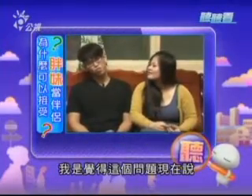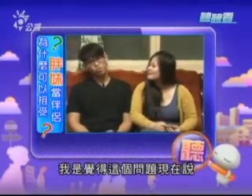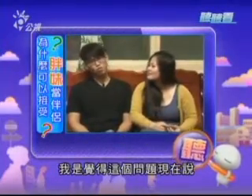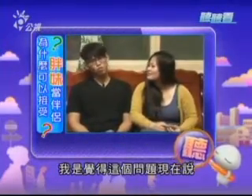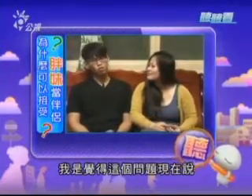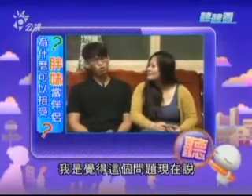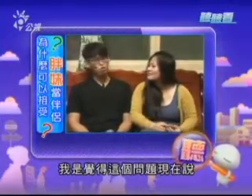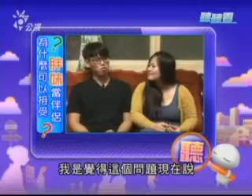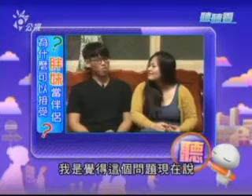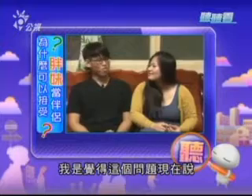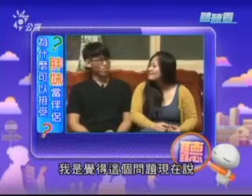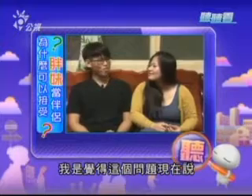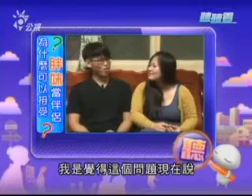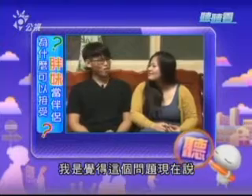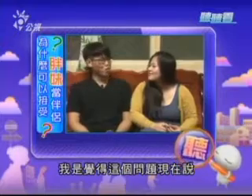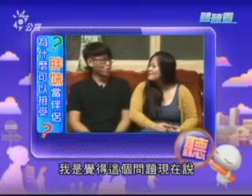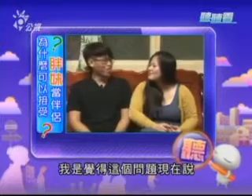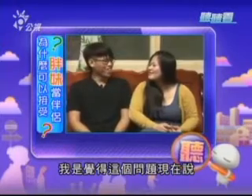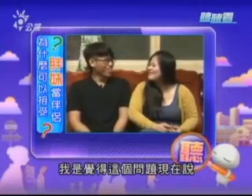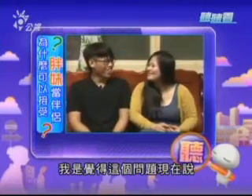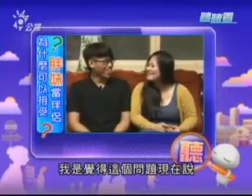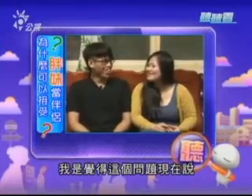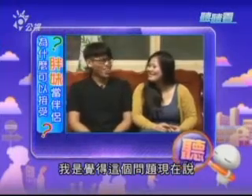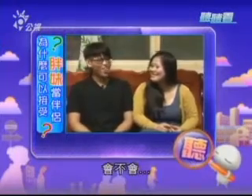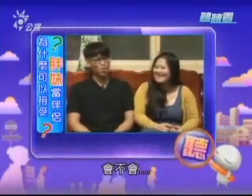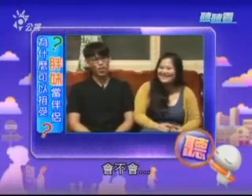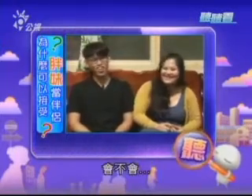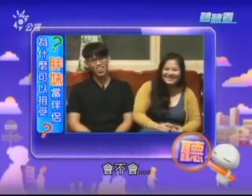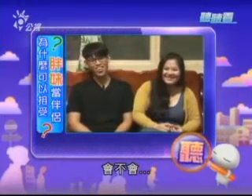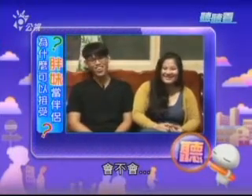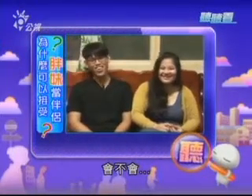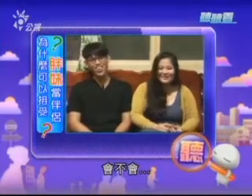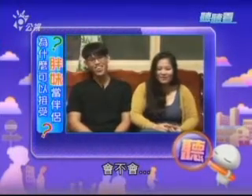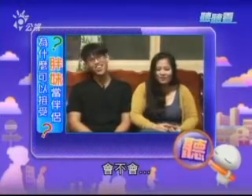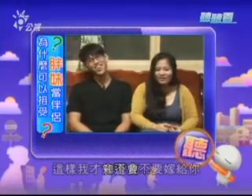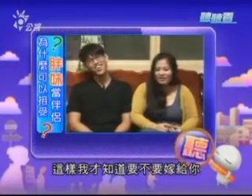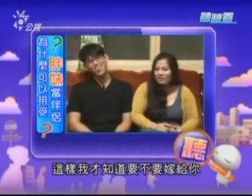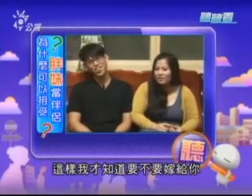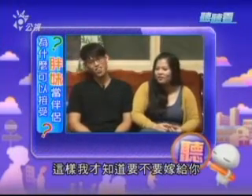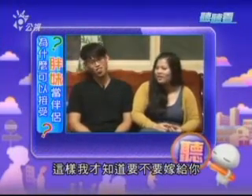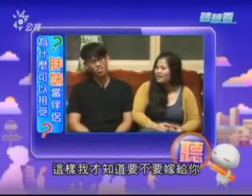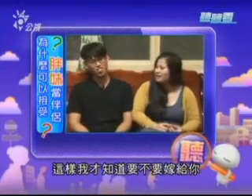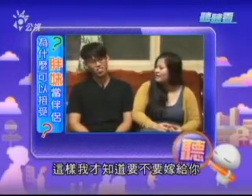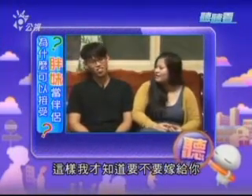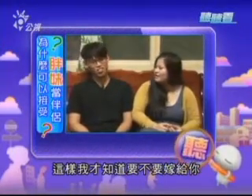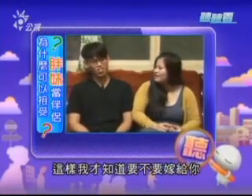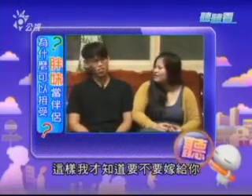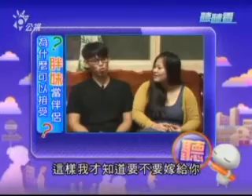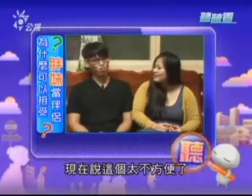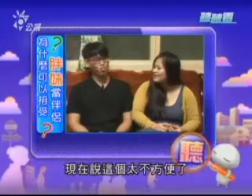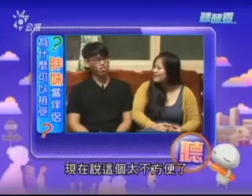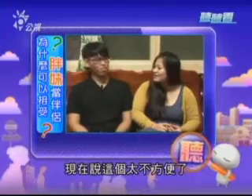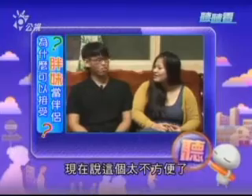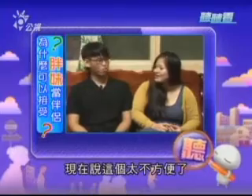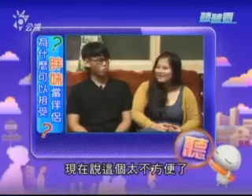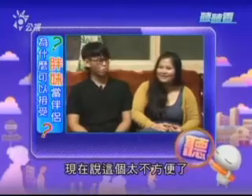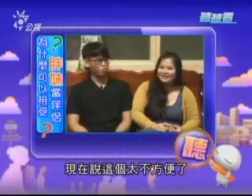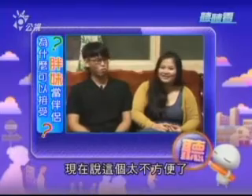100公斤， 就这个问题现在说，会不会？ 那我还是要当嫁给你。 现在说这个太不方